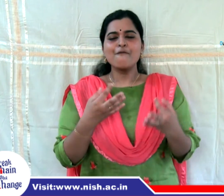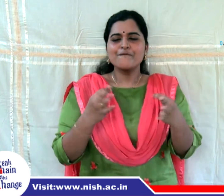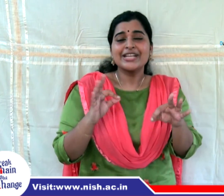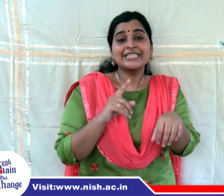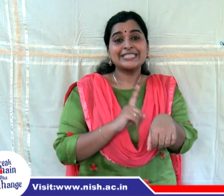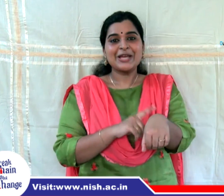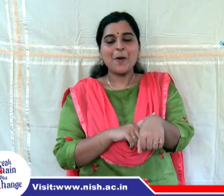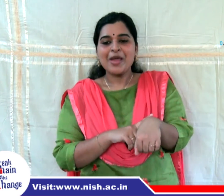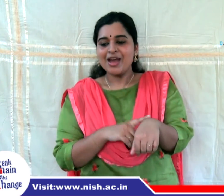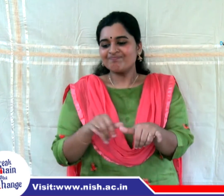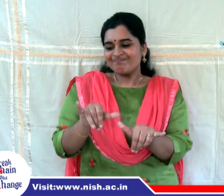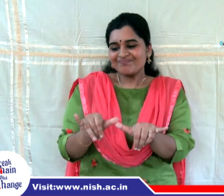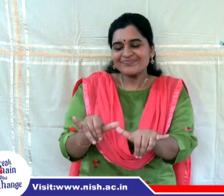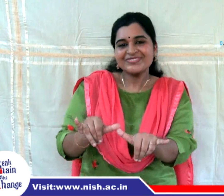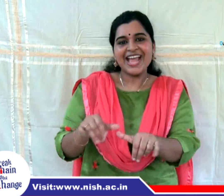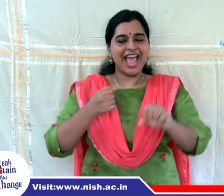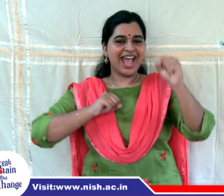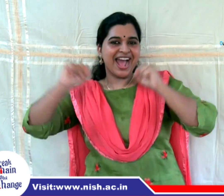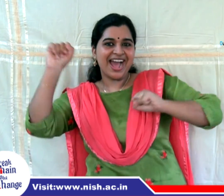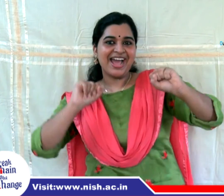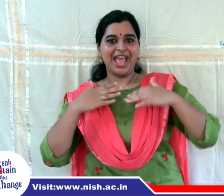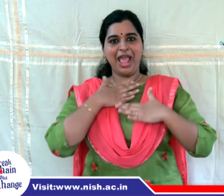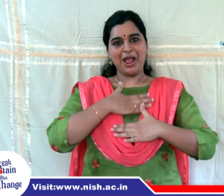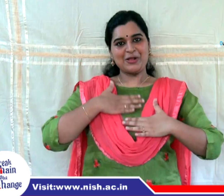ക്രിയാത്മകമായ രീതിയിൽ സമയം ചെലവഴിക്കുക.